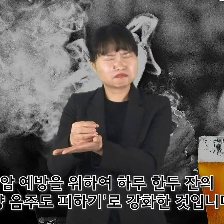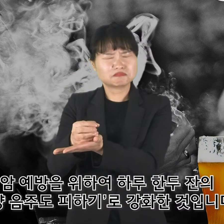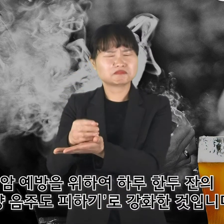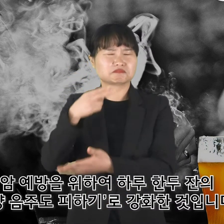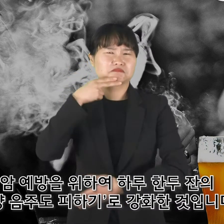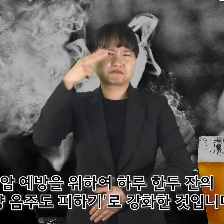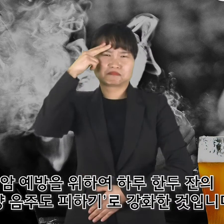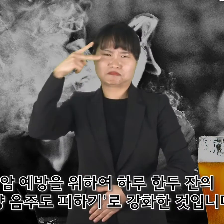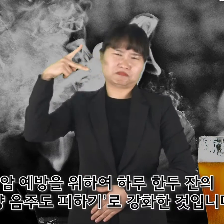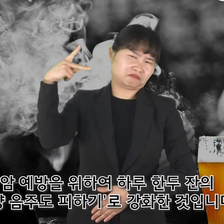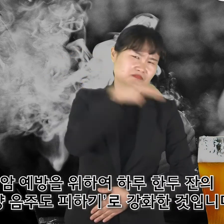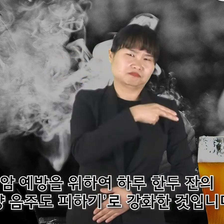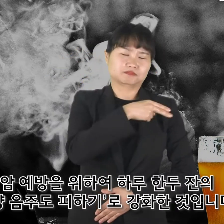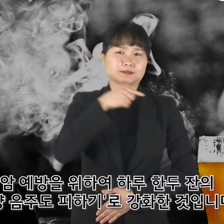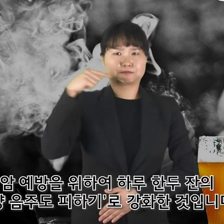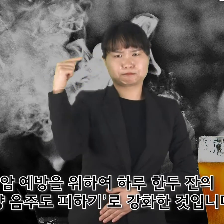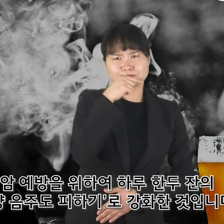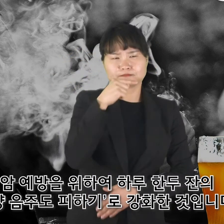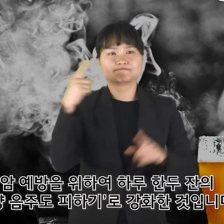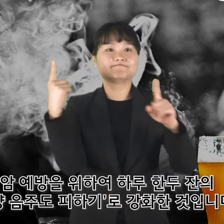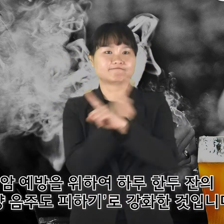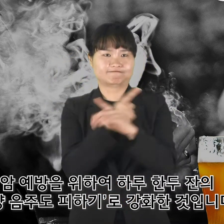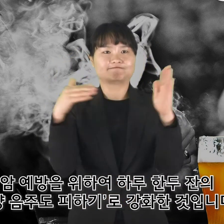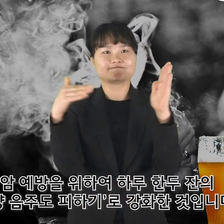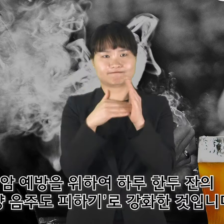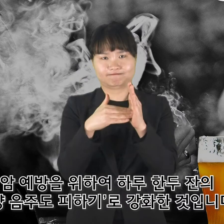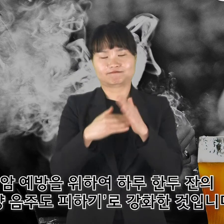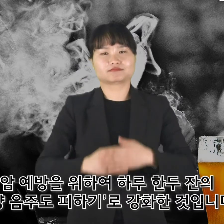소량 음주도 피하기로 강화한 것입니다.